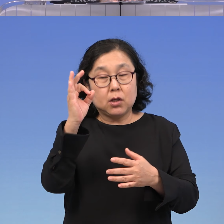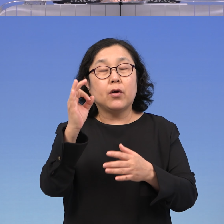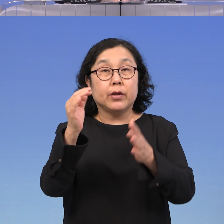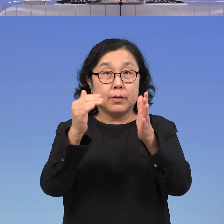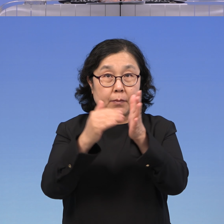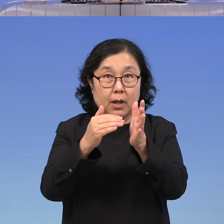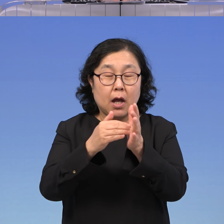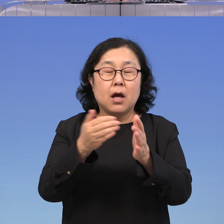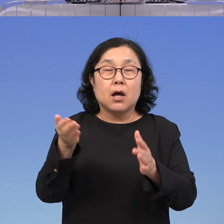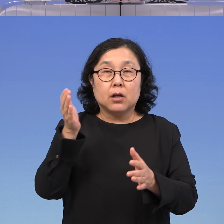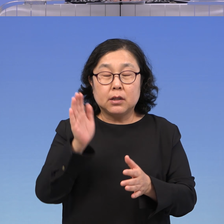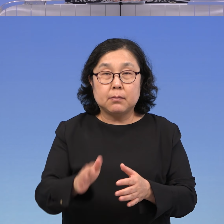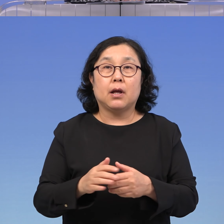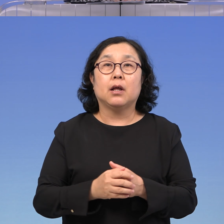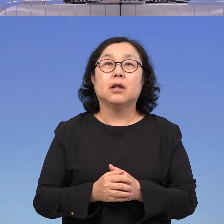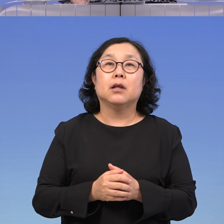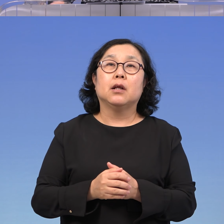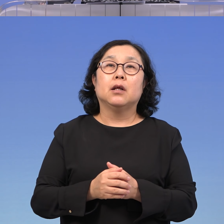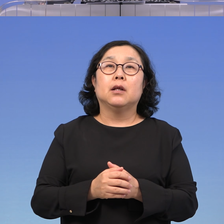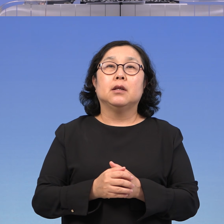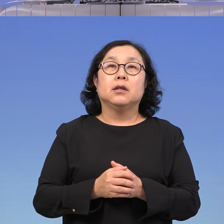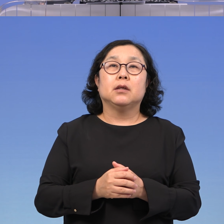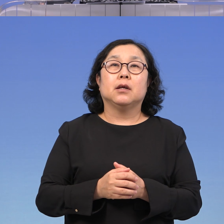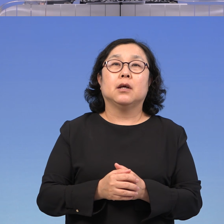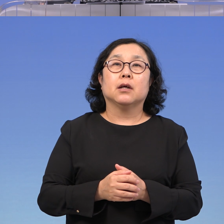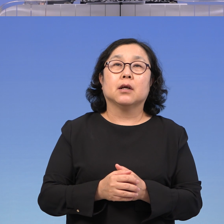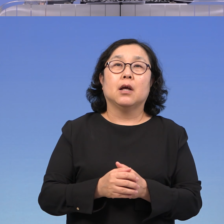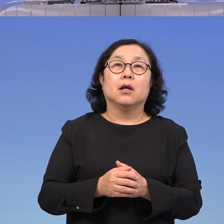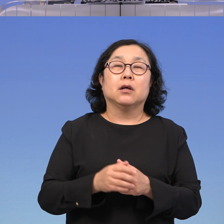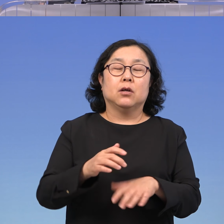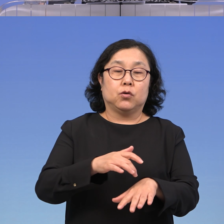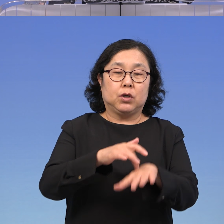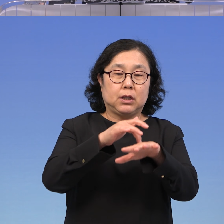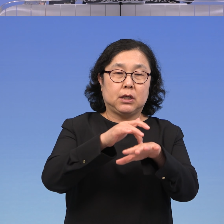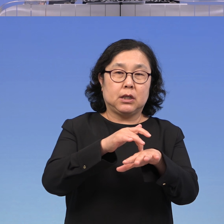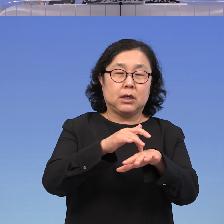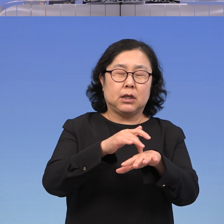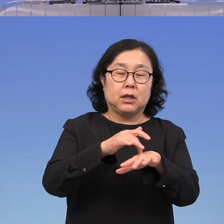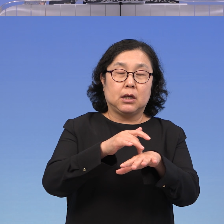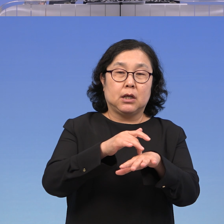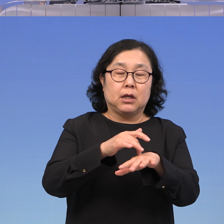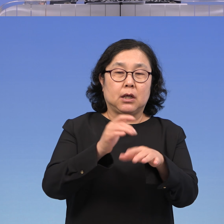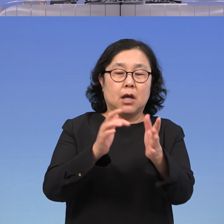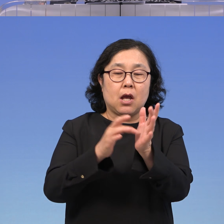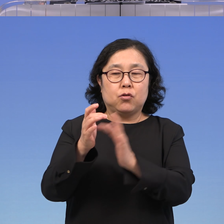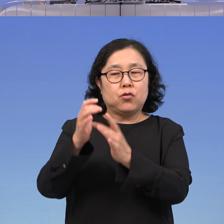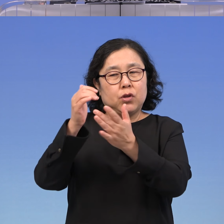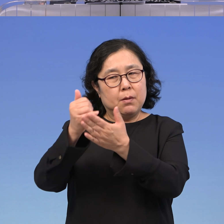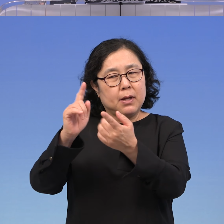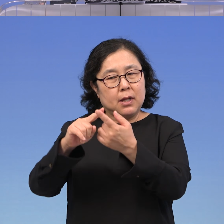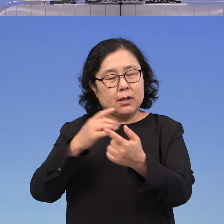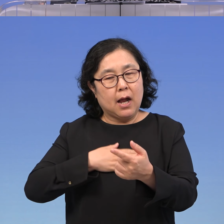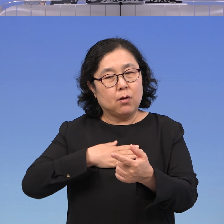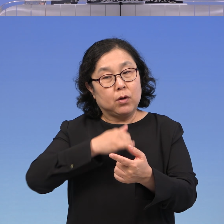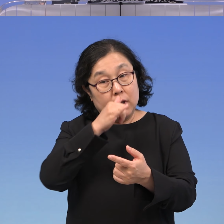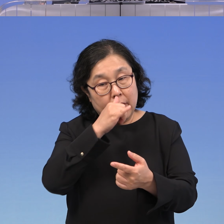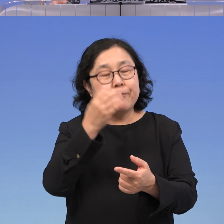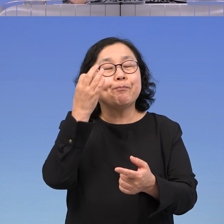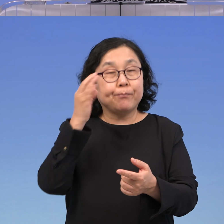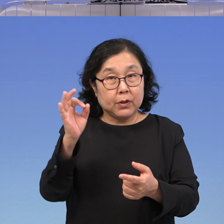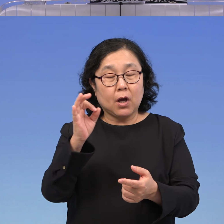문제가 뭐냐 하니까 예수님께서 그 귀신이 가신 예수님 이든지 시 있다는 건 인정 하셨지만 그 귀신의